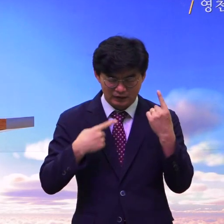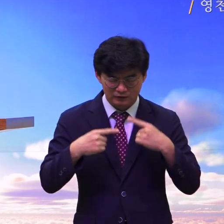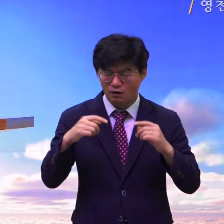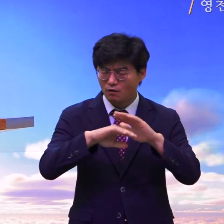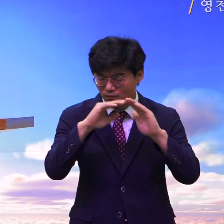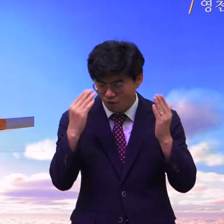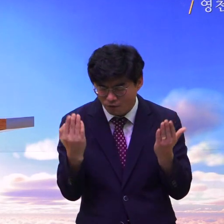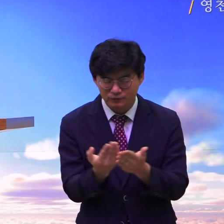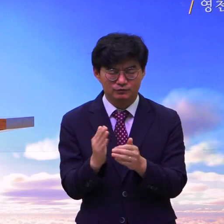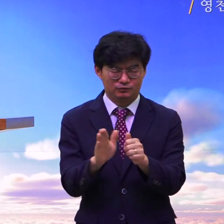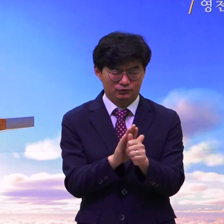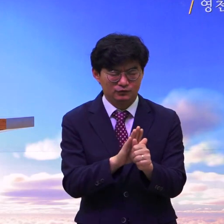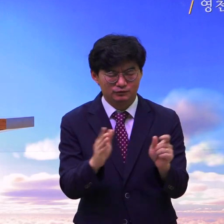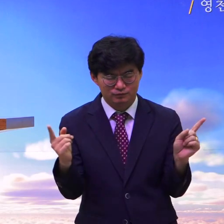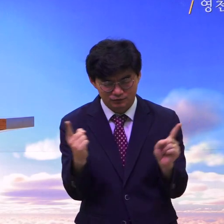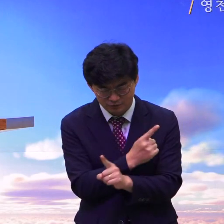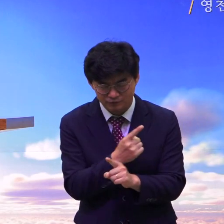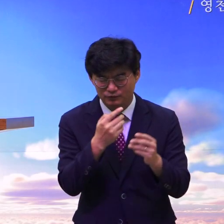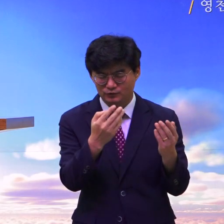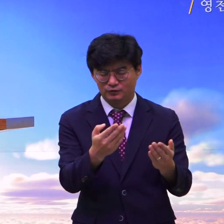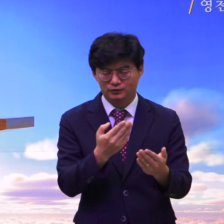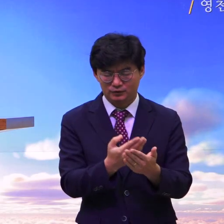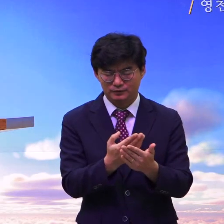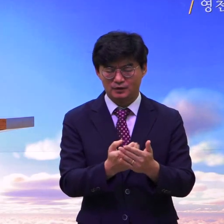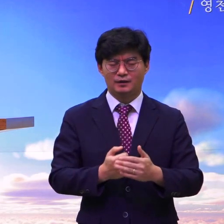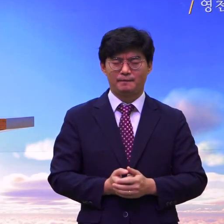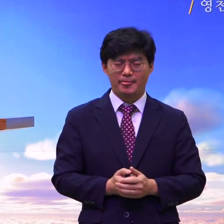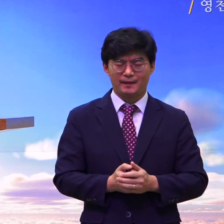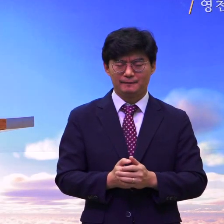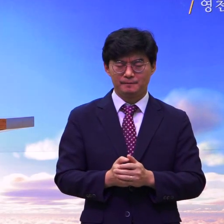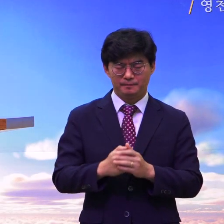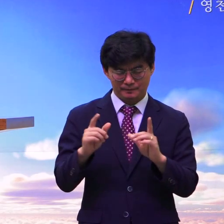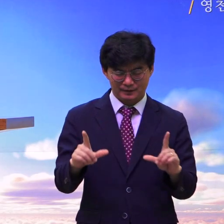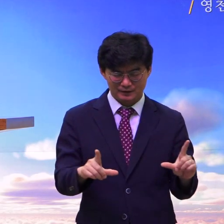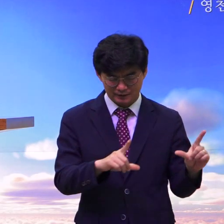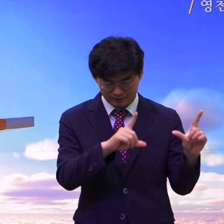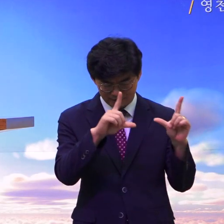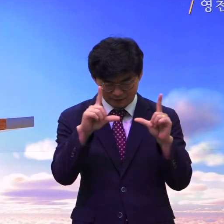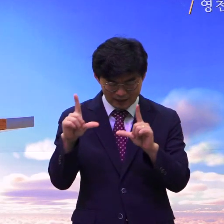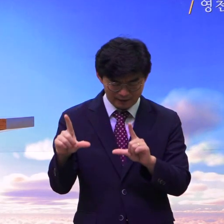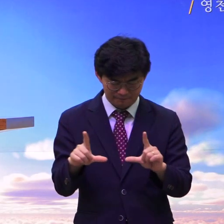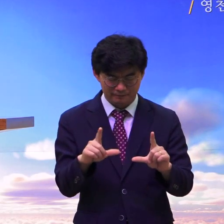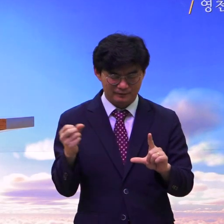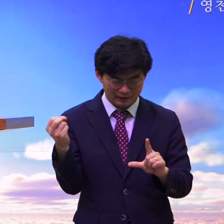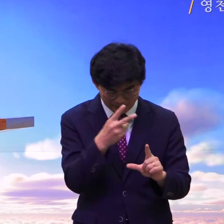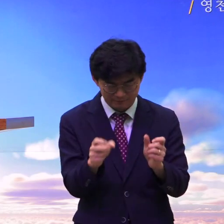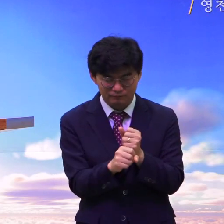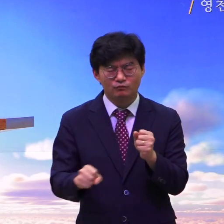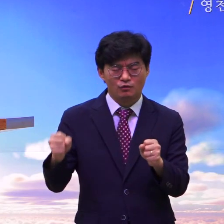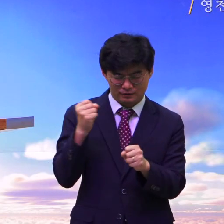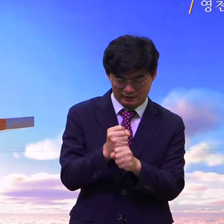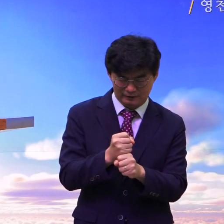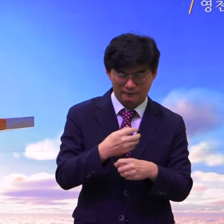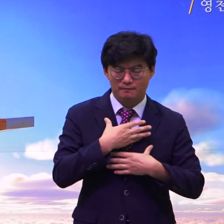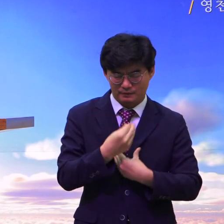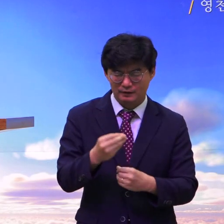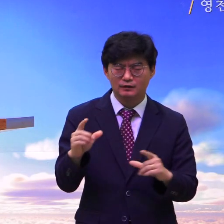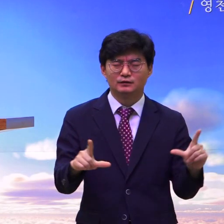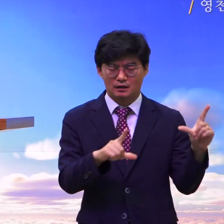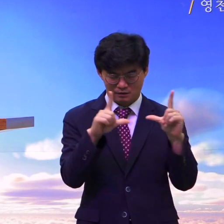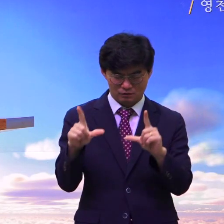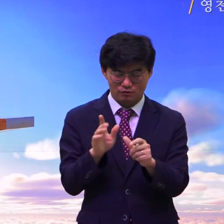손으로 만져주시옵소서. 빠른 회복을 통하여서 삶에 회복할 수 있도록 주님 도와주시옵기를